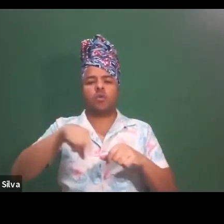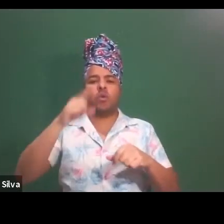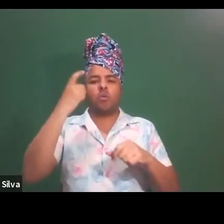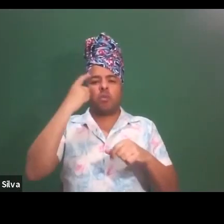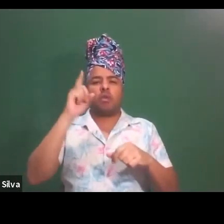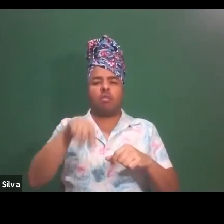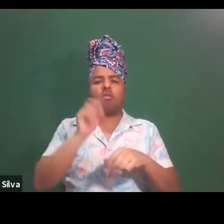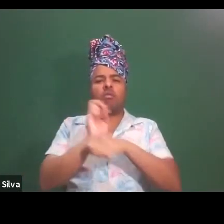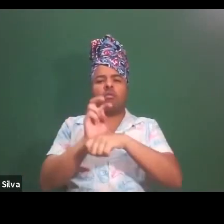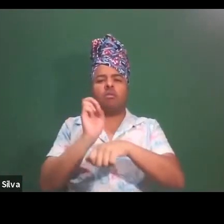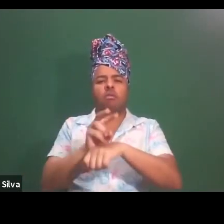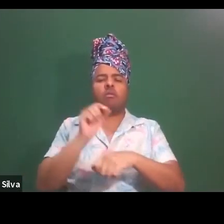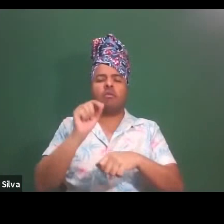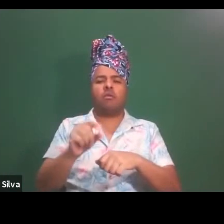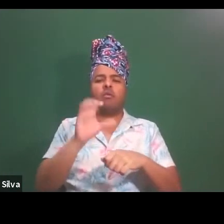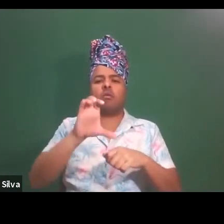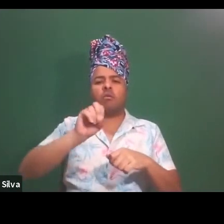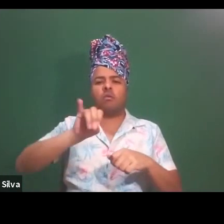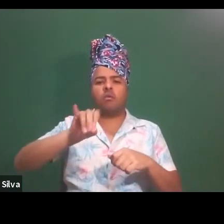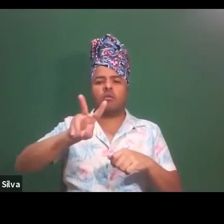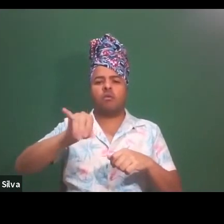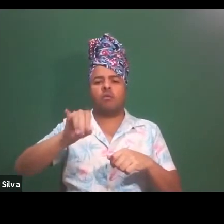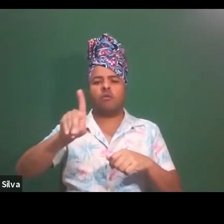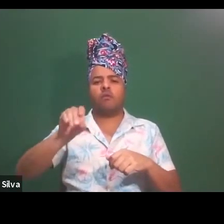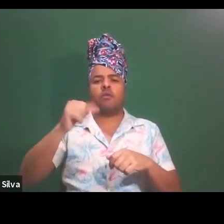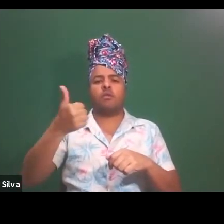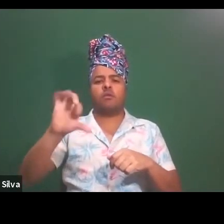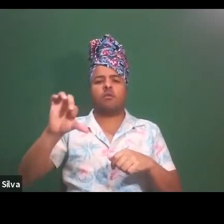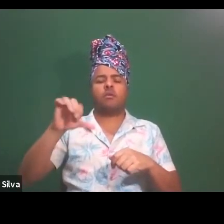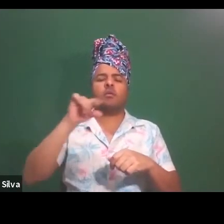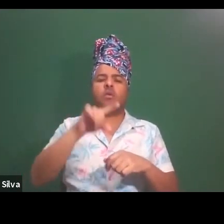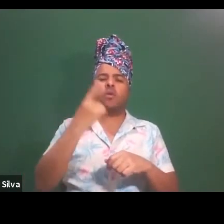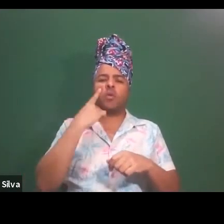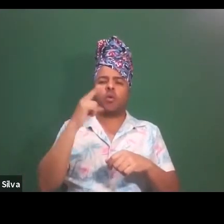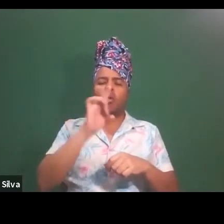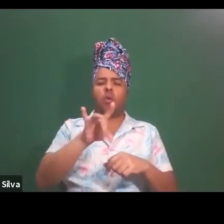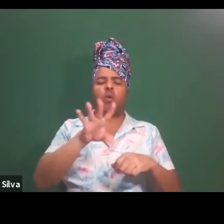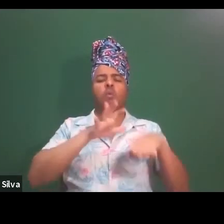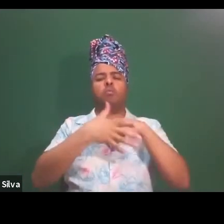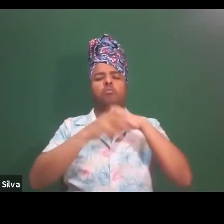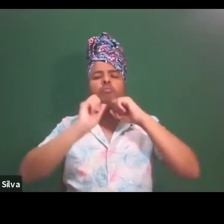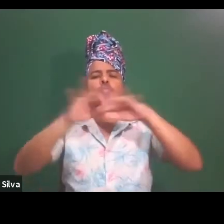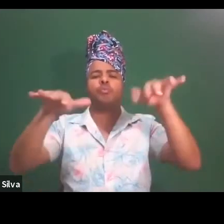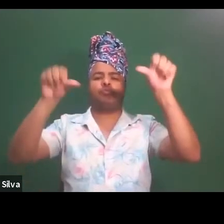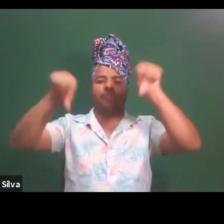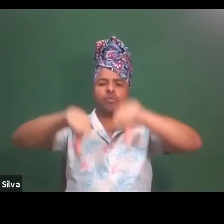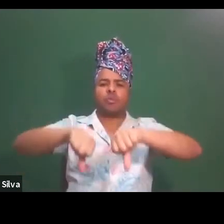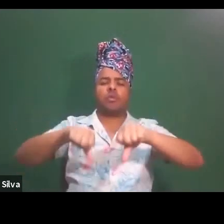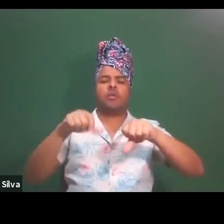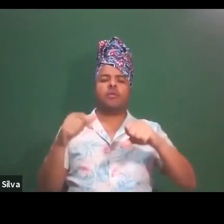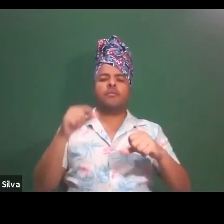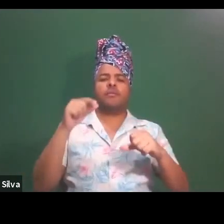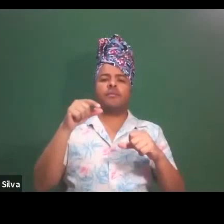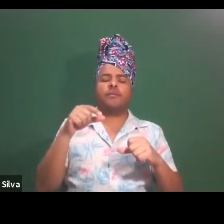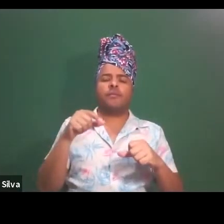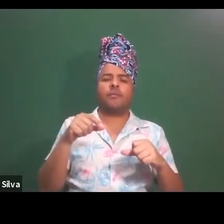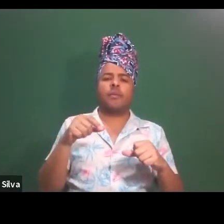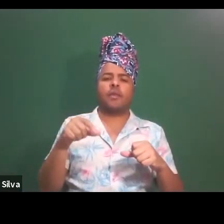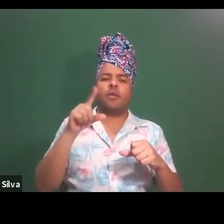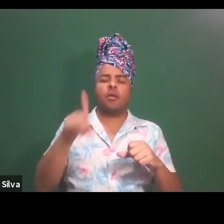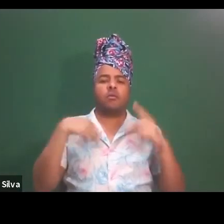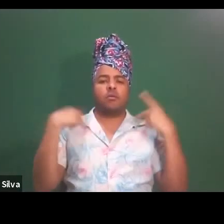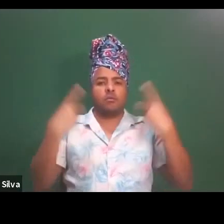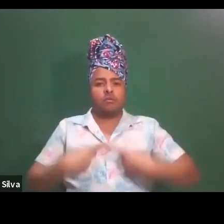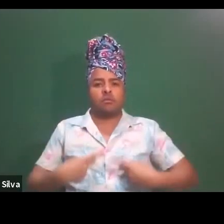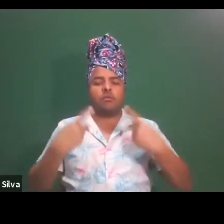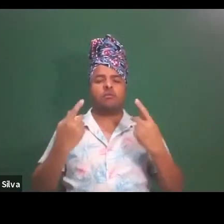vírus como o Covid-19, que vem atacando e dizimando a